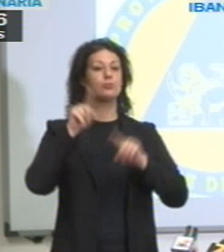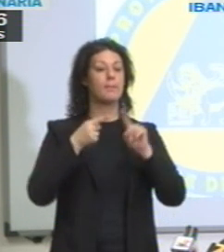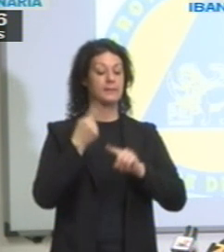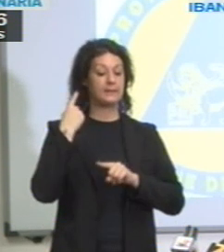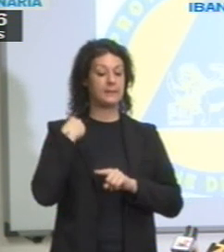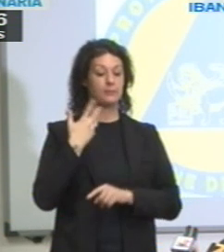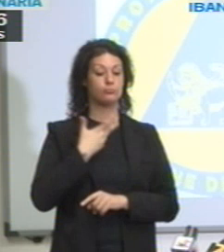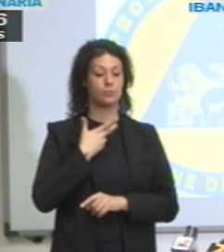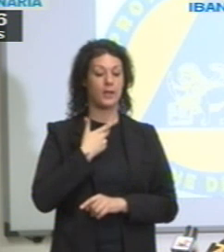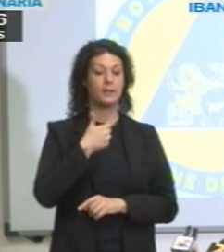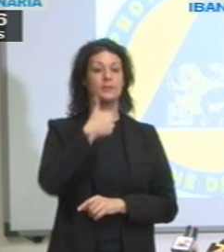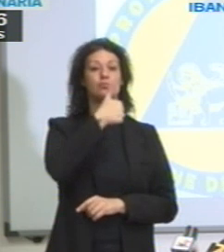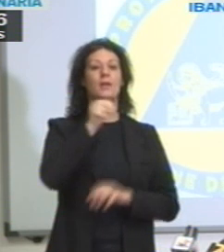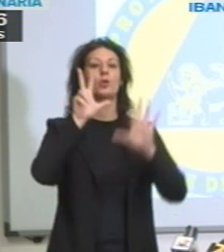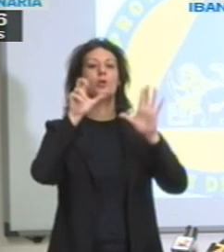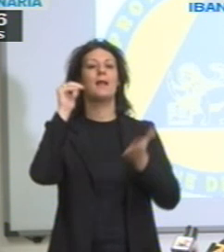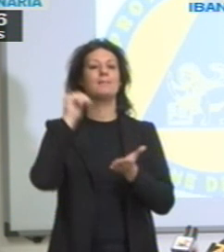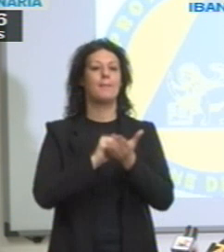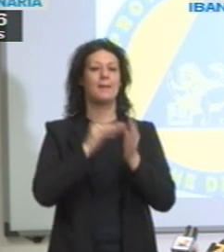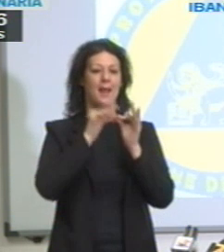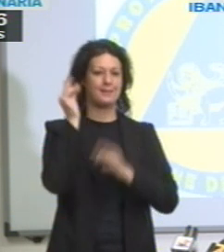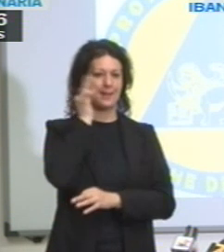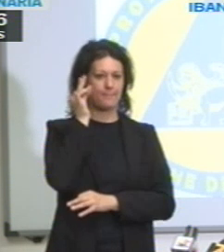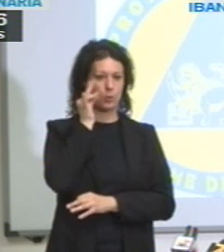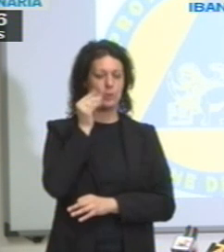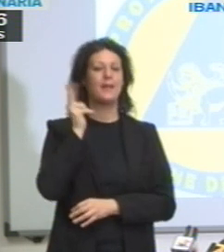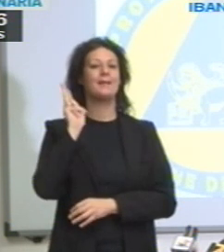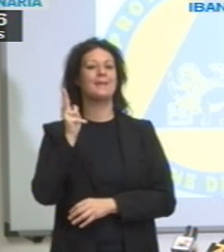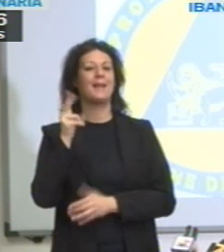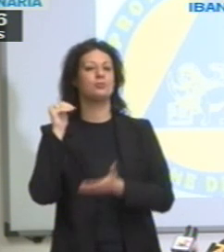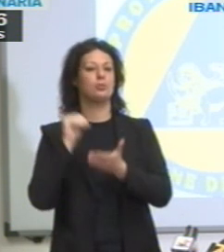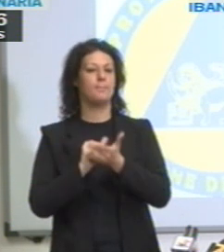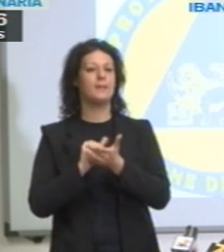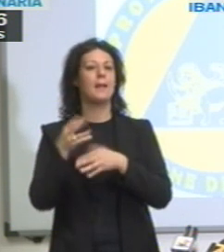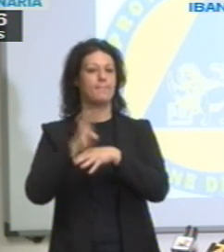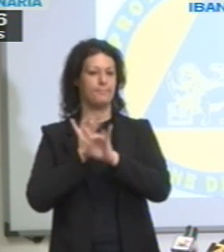con 180.000 tamponi, 13.000 positivi, quindi ad un indice del